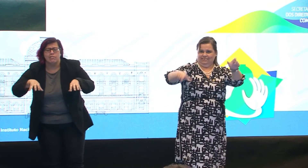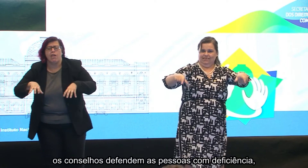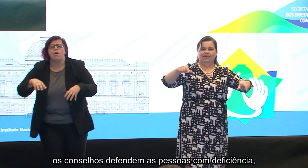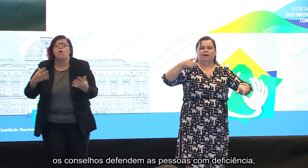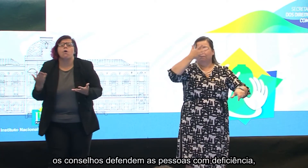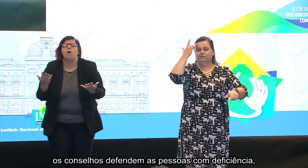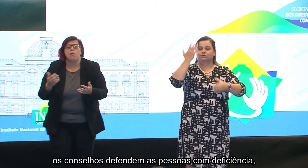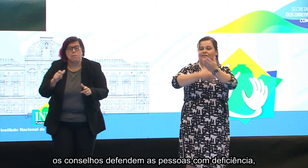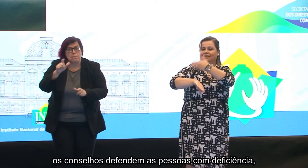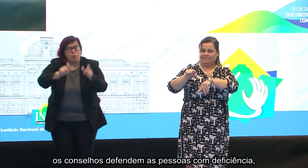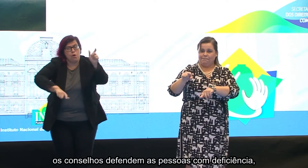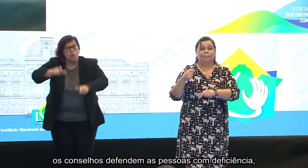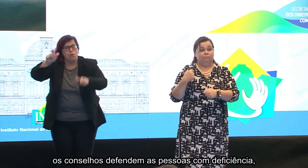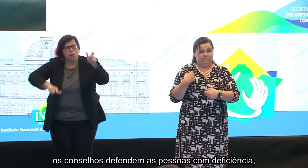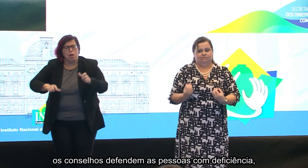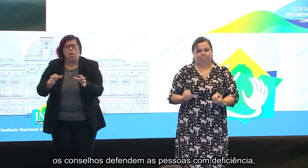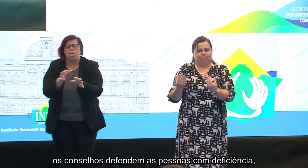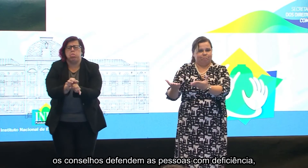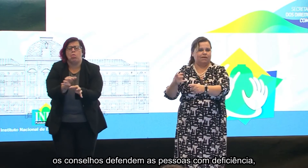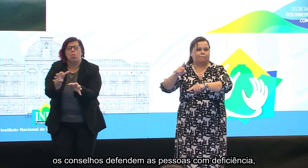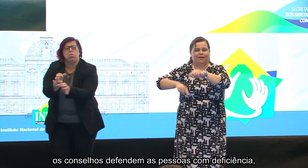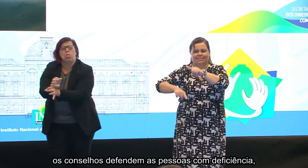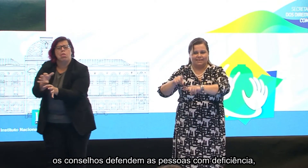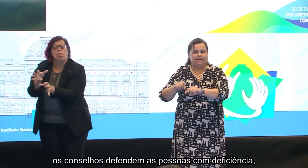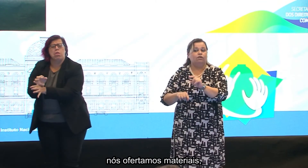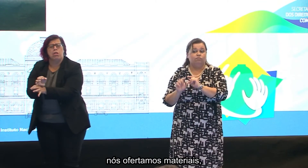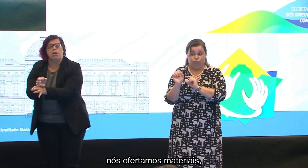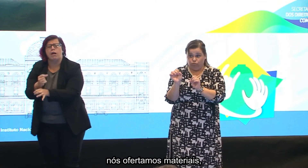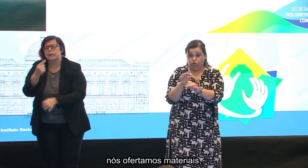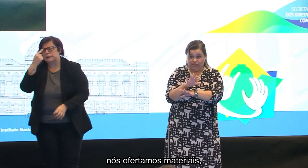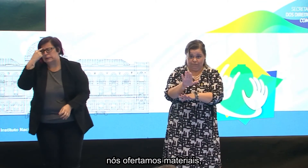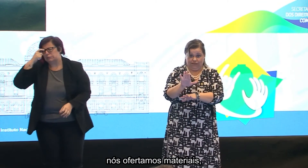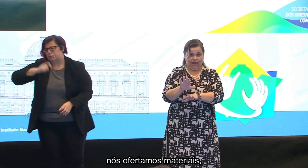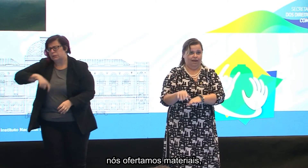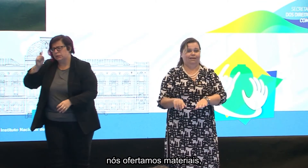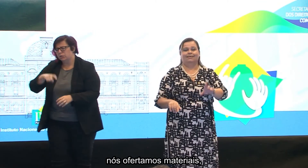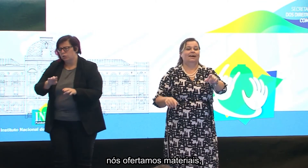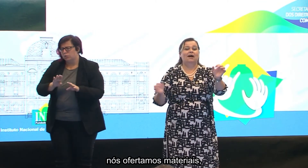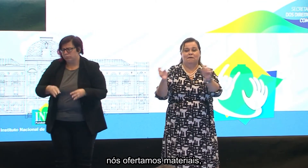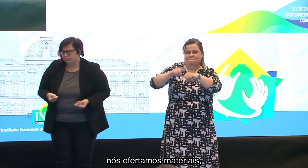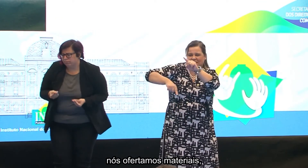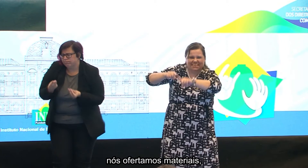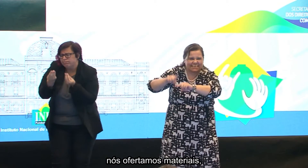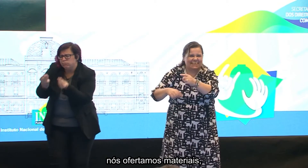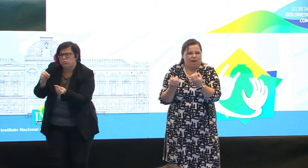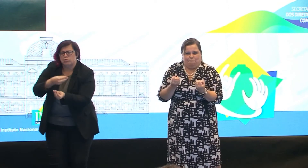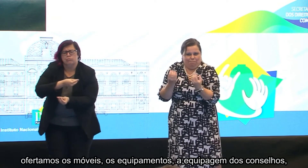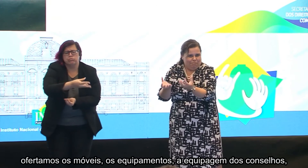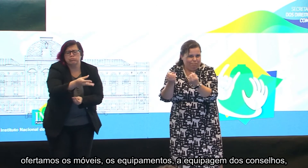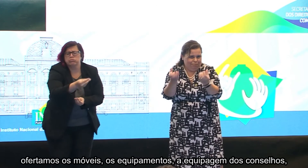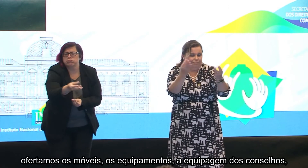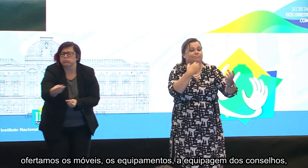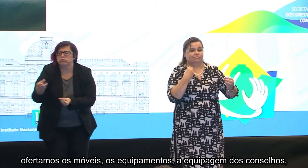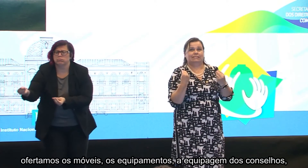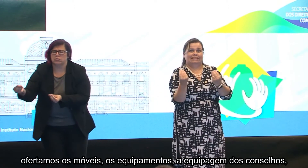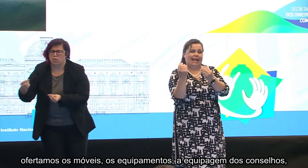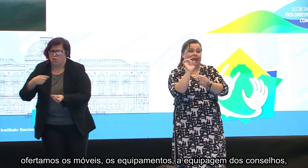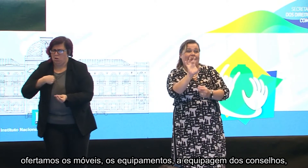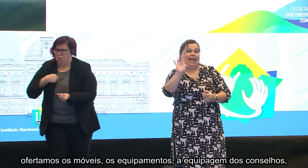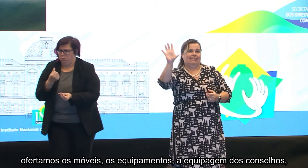e os conselhos defendem as pessoas com deficiência. E nós ofertamos materiais, ofertamos os